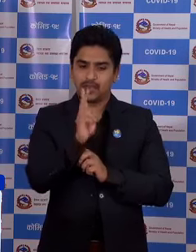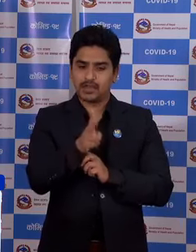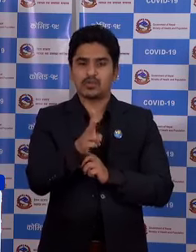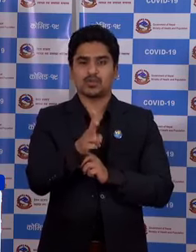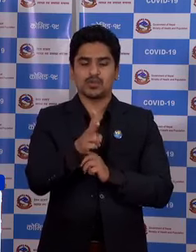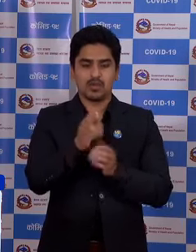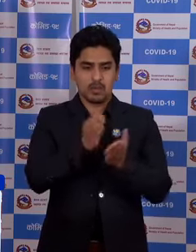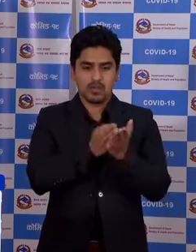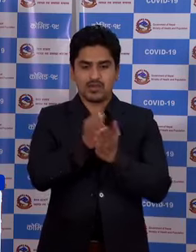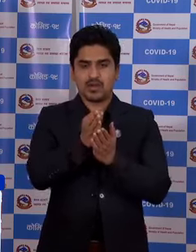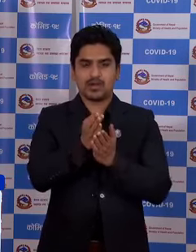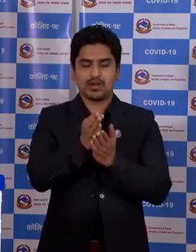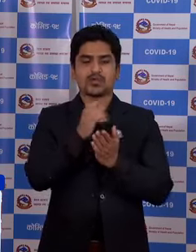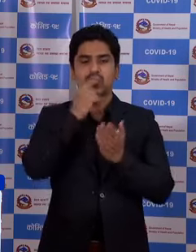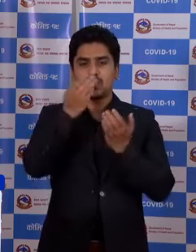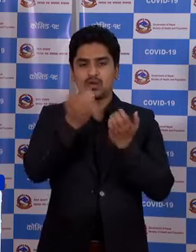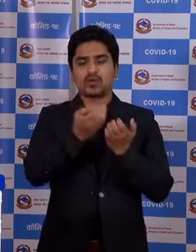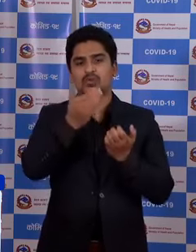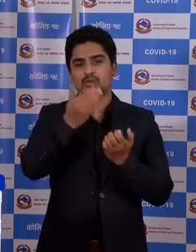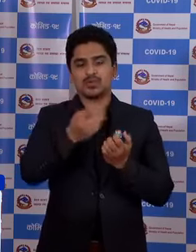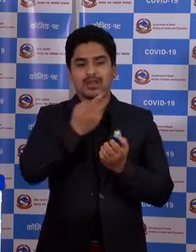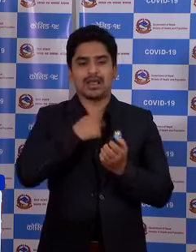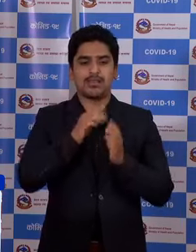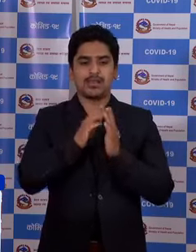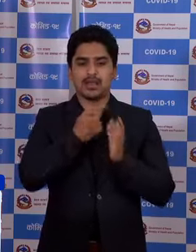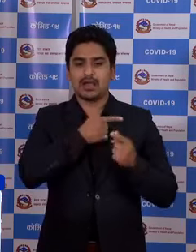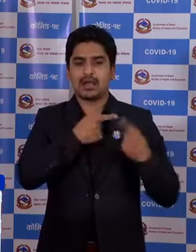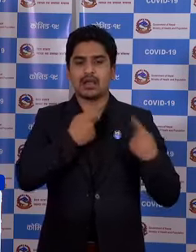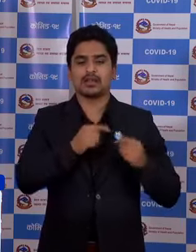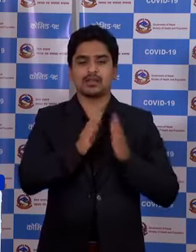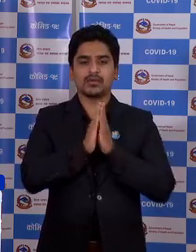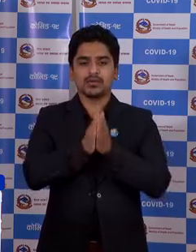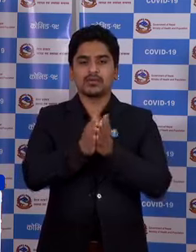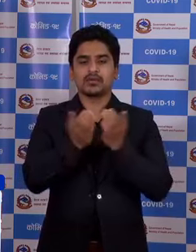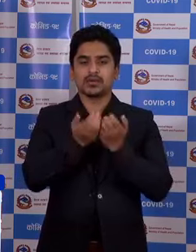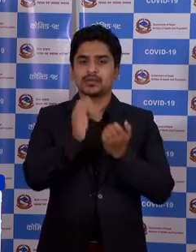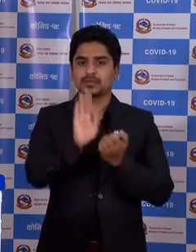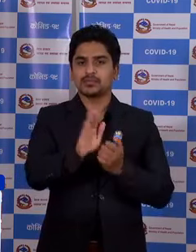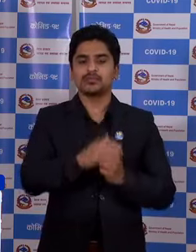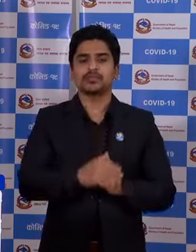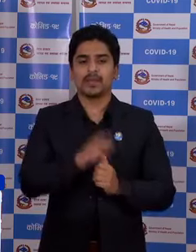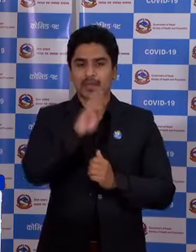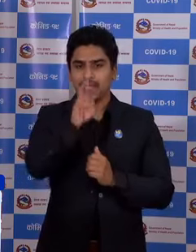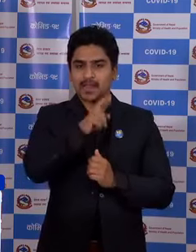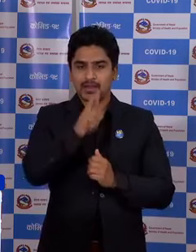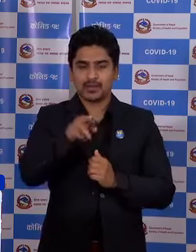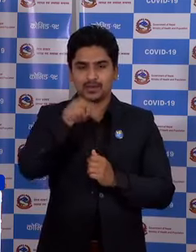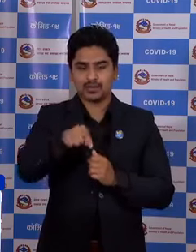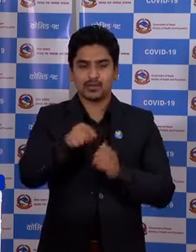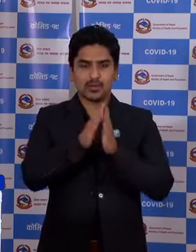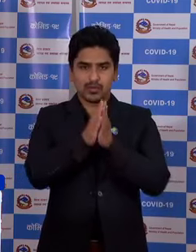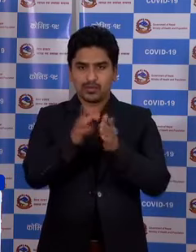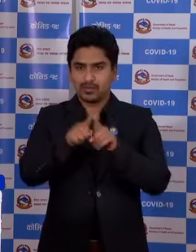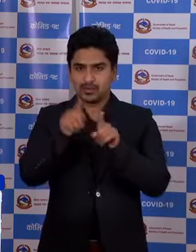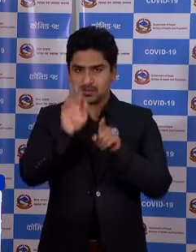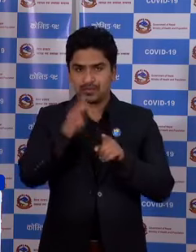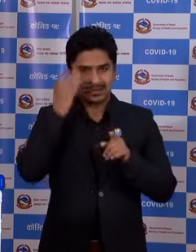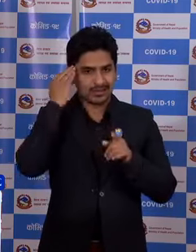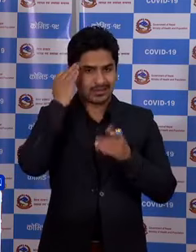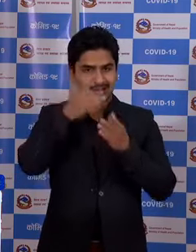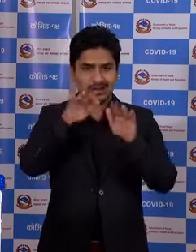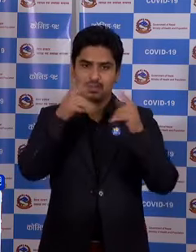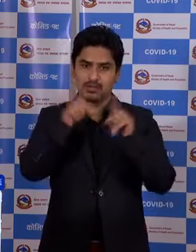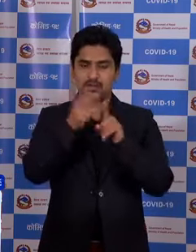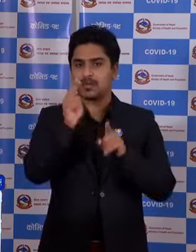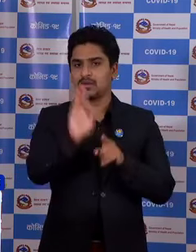यस्तो खाले व्यवहार नगर्नु हुन हामी चाहिँ हार्दिक अनुरोध गर्दछौँ र यो अपिल पनि छ, ध्यानाकर्षण पनि